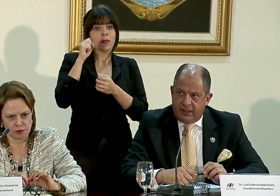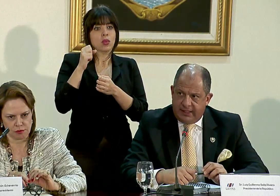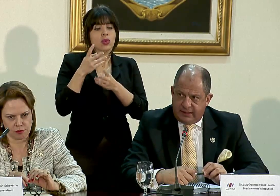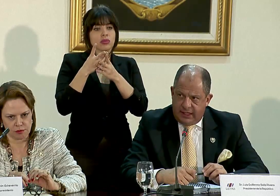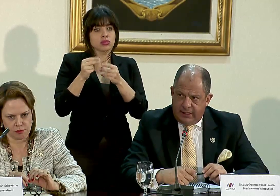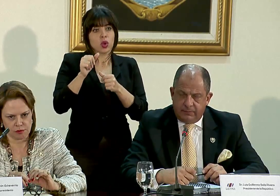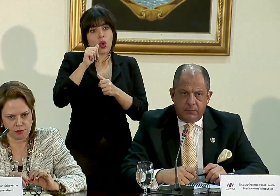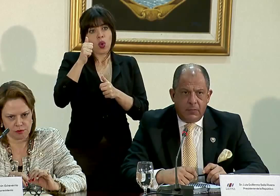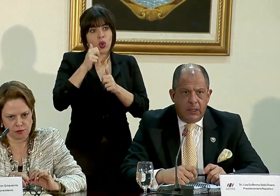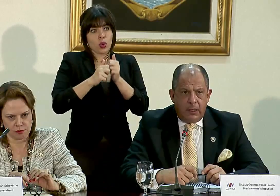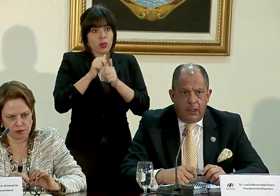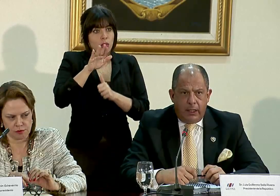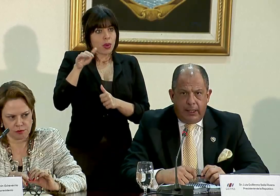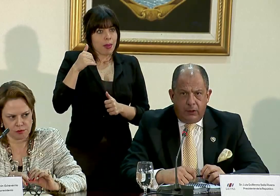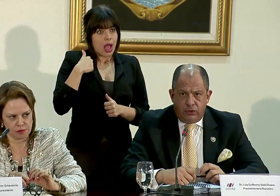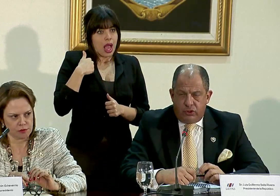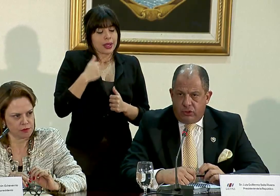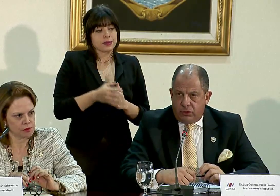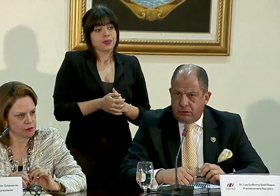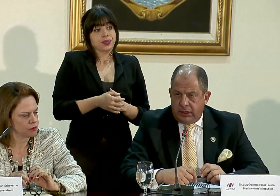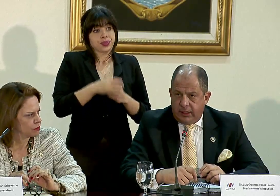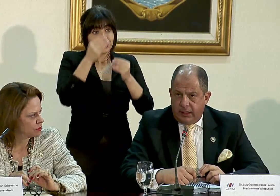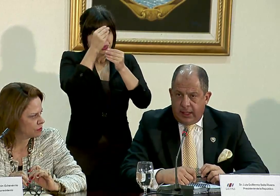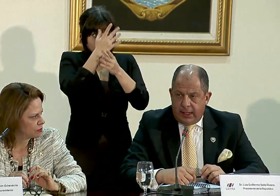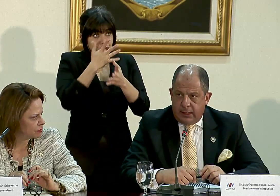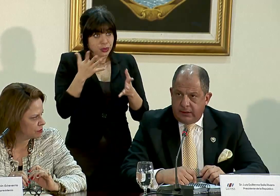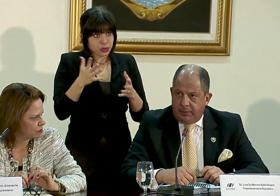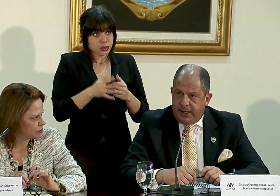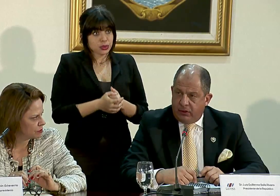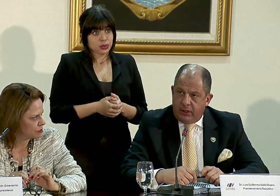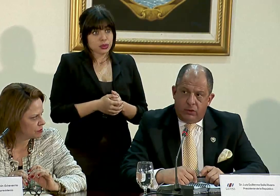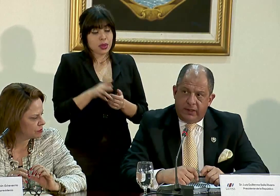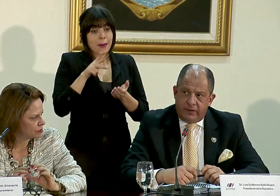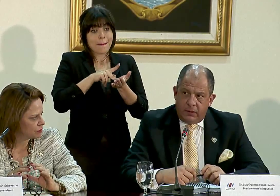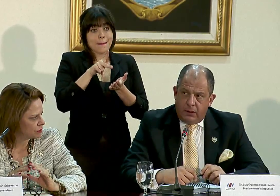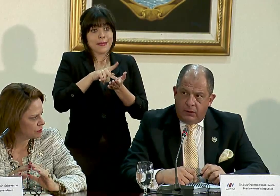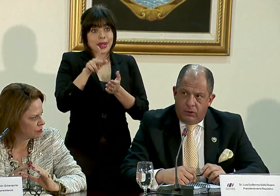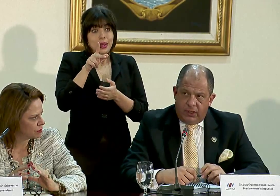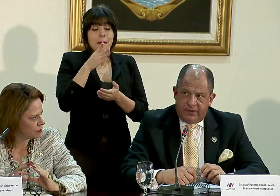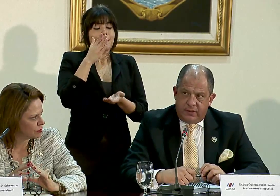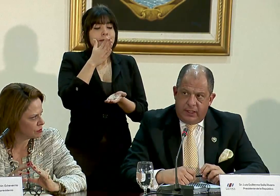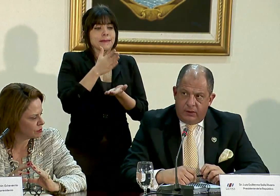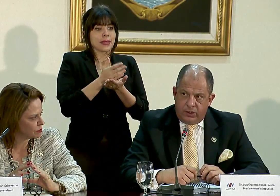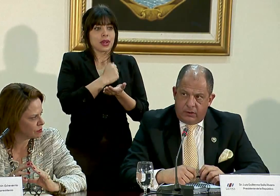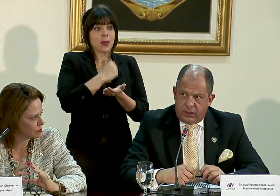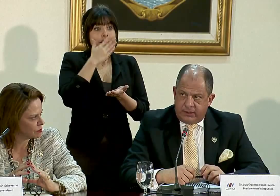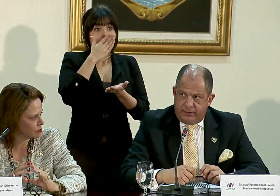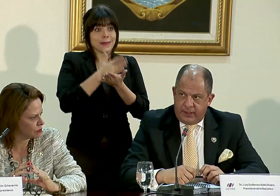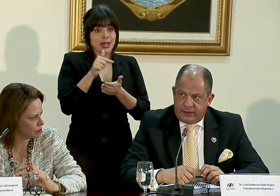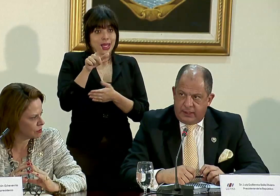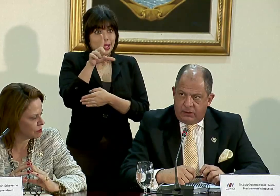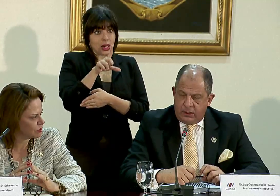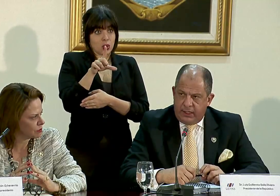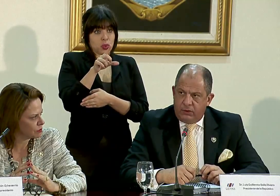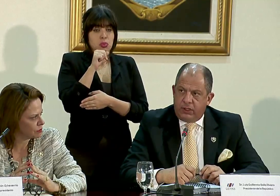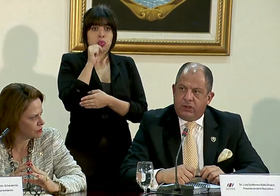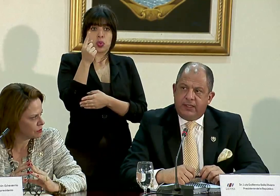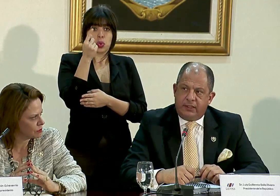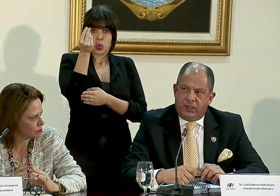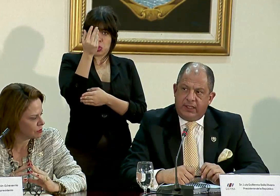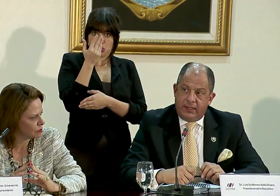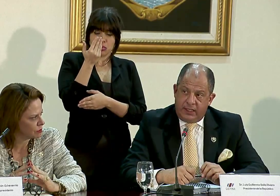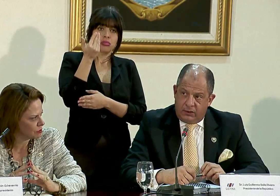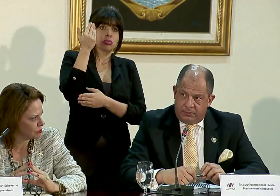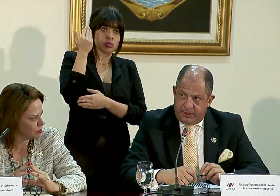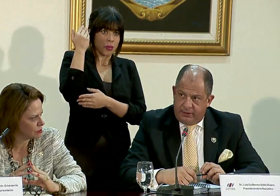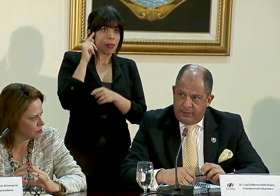los problemas que se tienen el anuncio del paro de lunes no es ni el único que se ha realizado ni el único